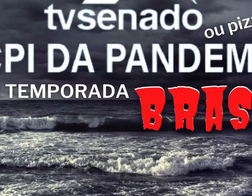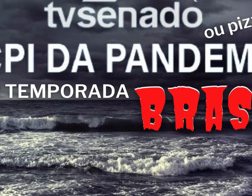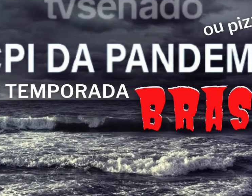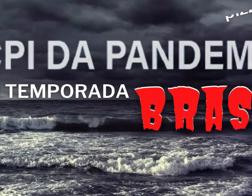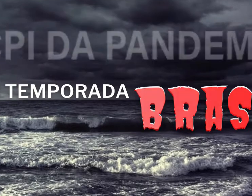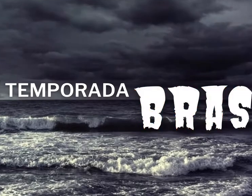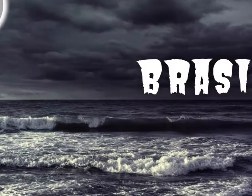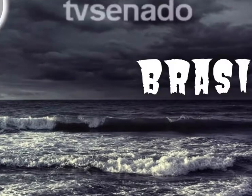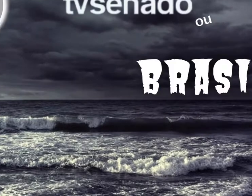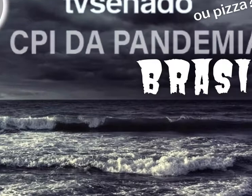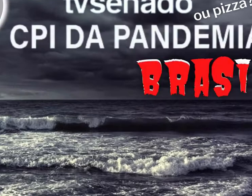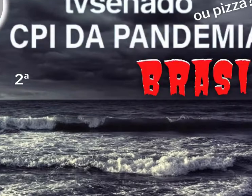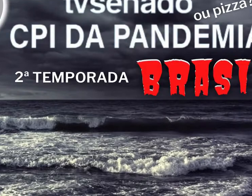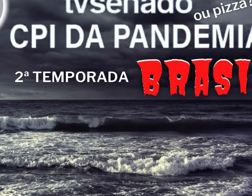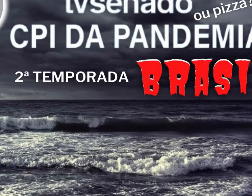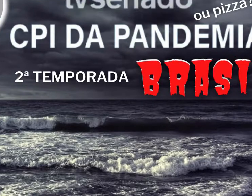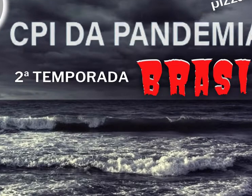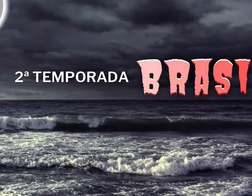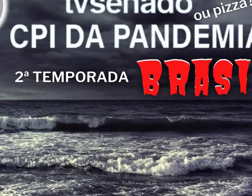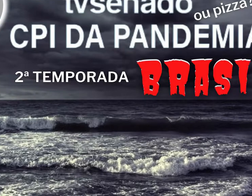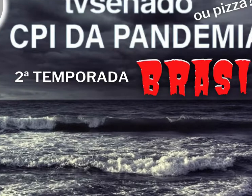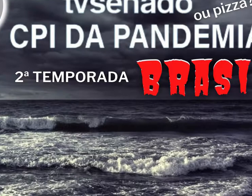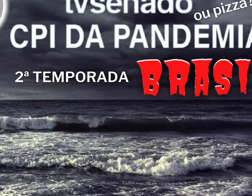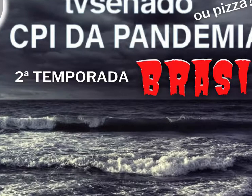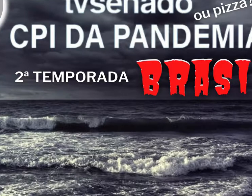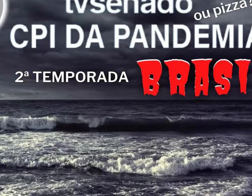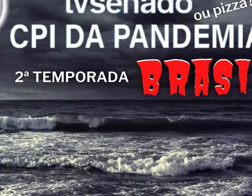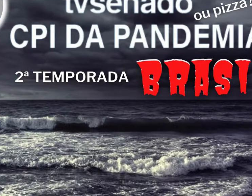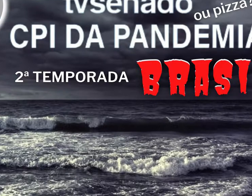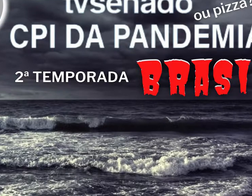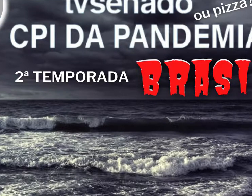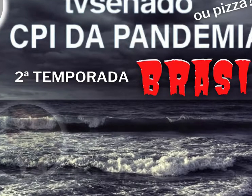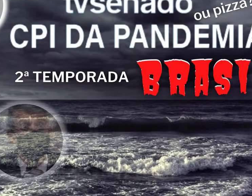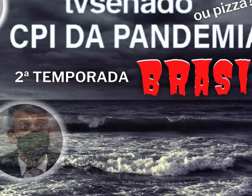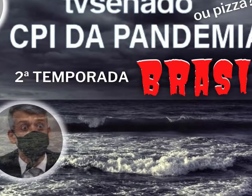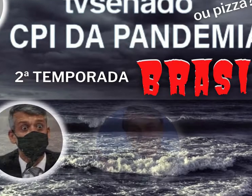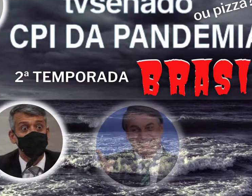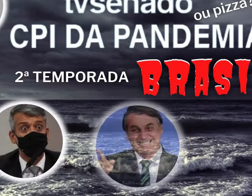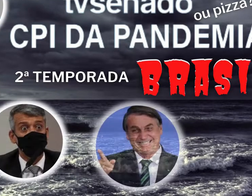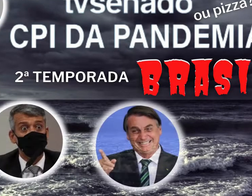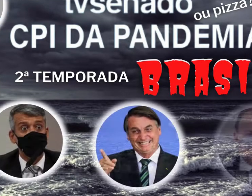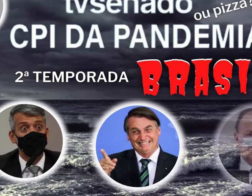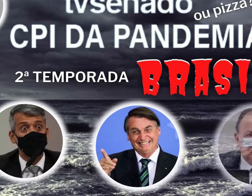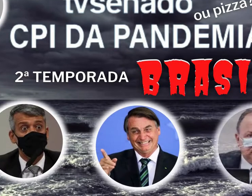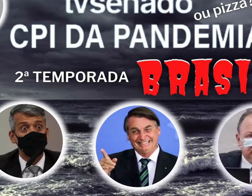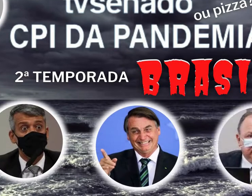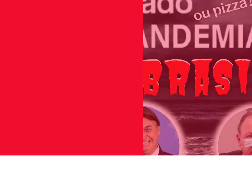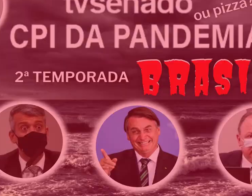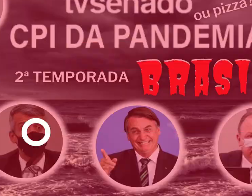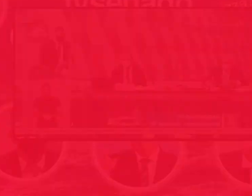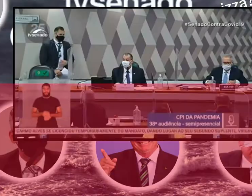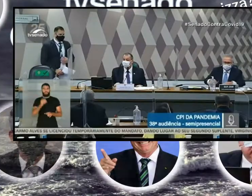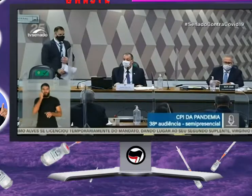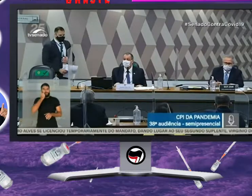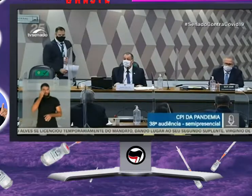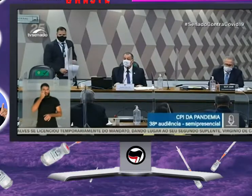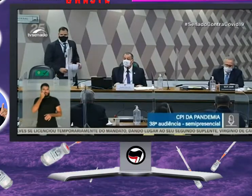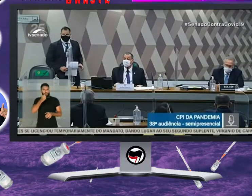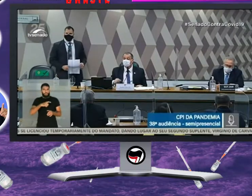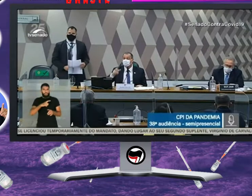CPI investigada pela Polícia Federal. Seria perseguição ou as favas à população? Vamos acompanhar tudo isso nessa investigação! Chamar aqui